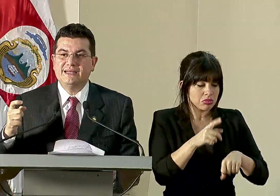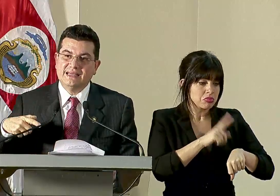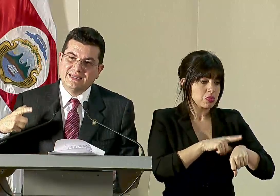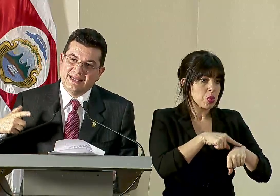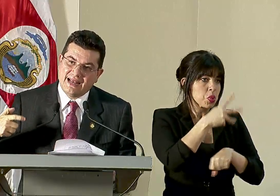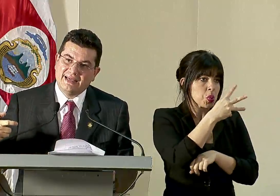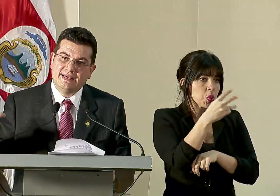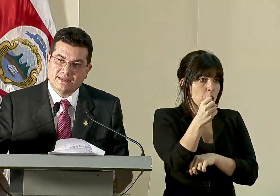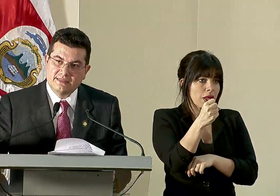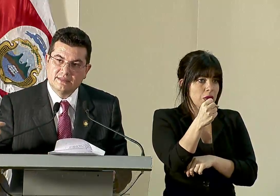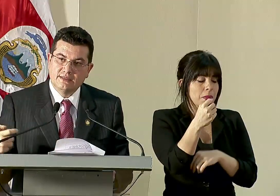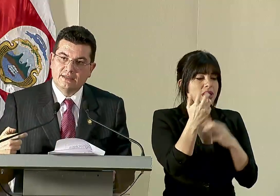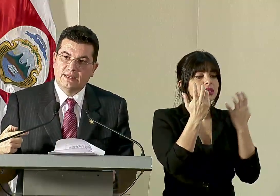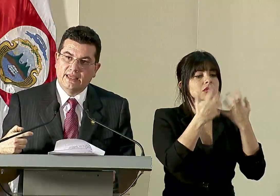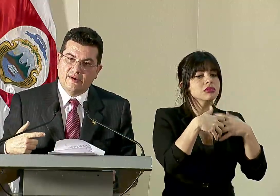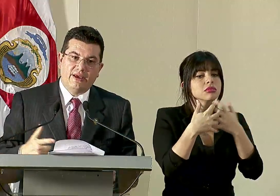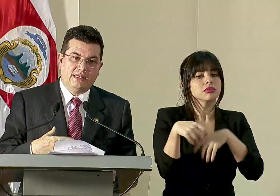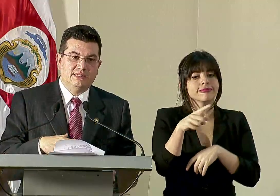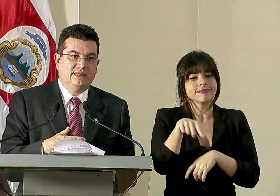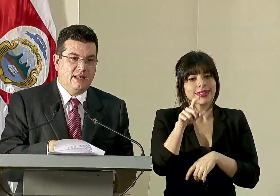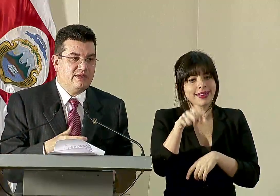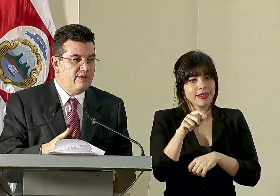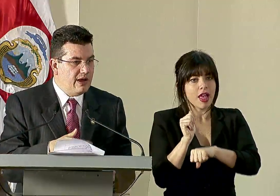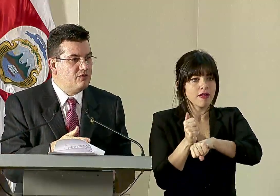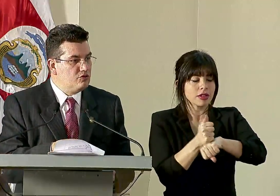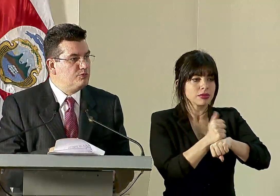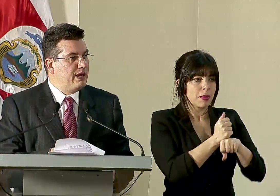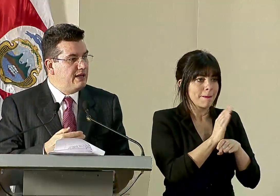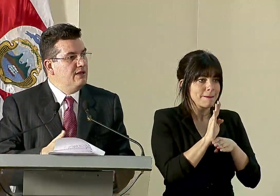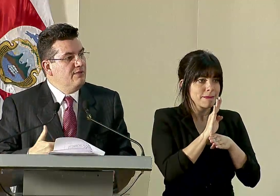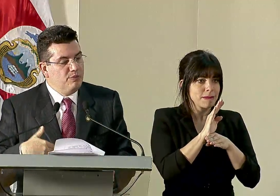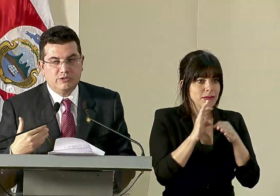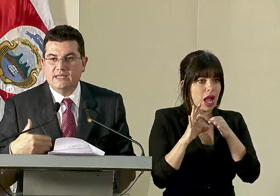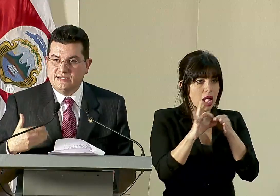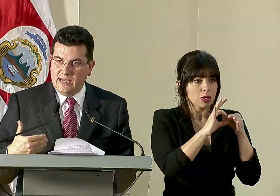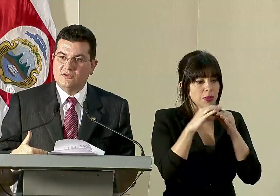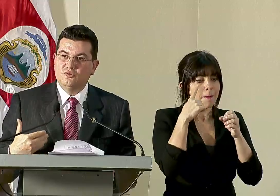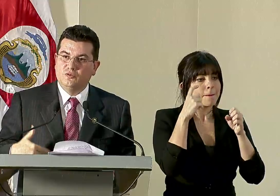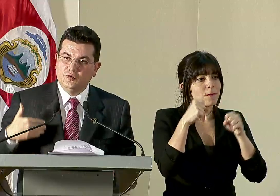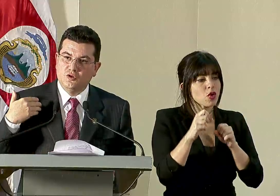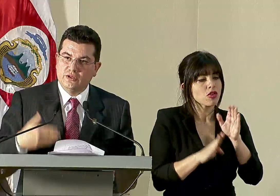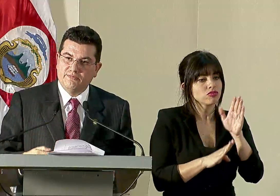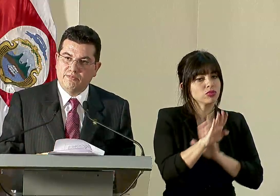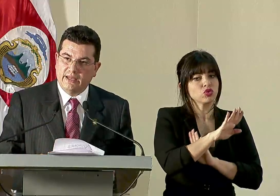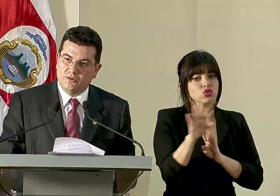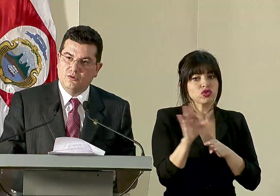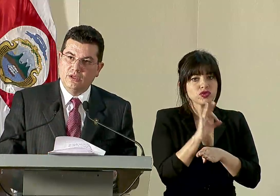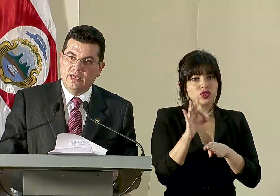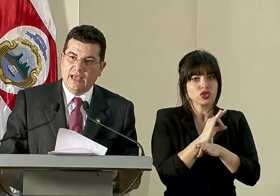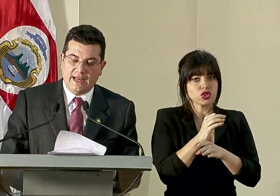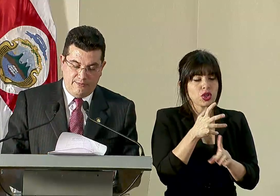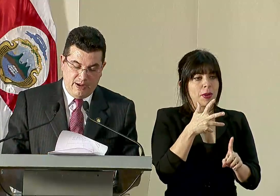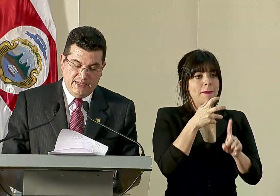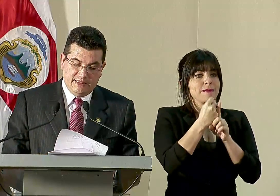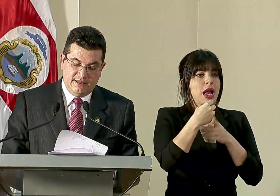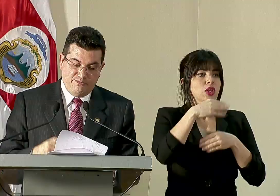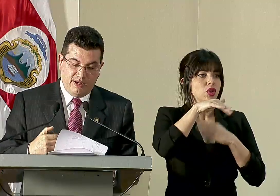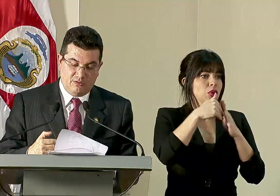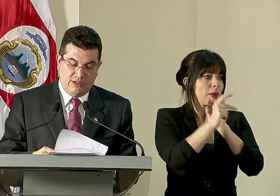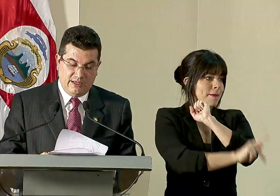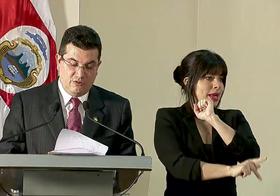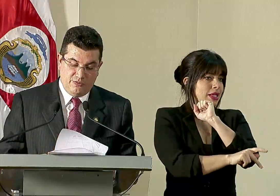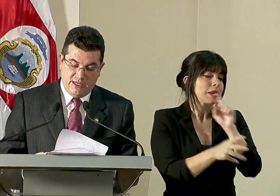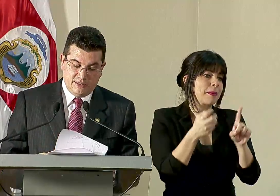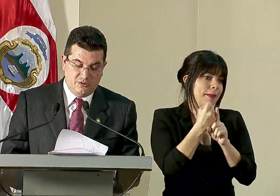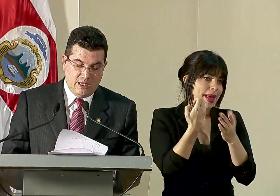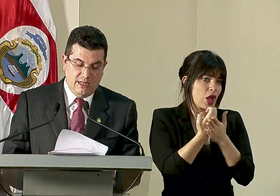de cuatro meses las sinergias que deben existir entre bancos para potenciar su función de impacto en el país, de